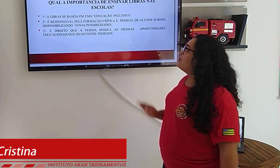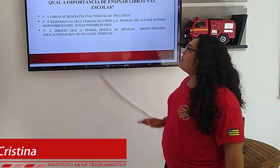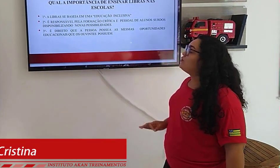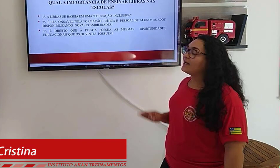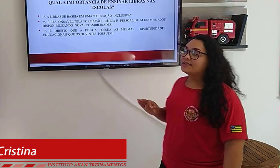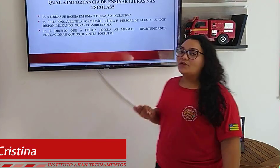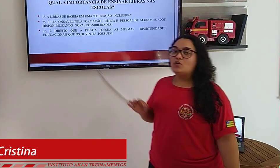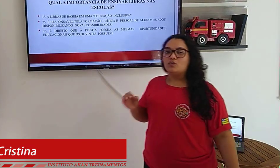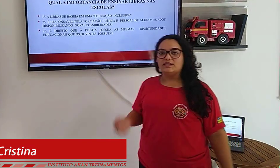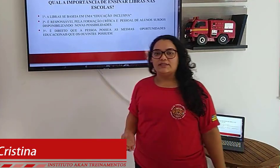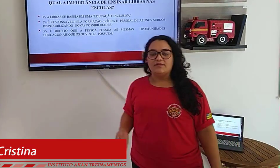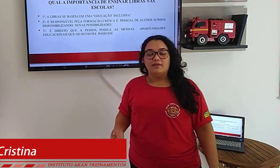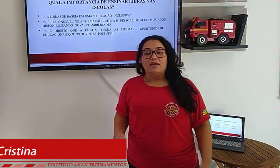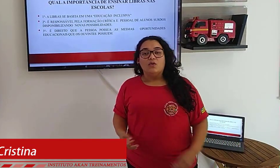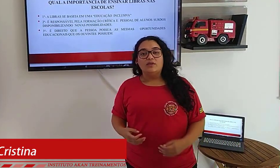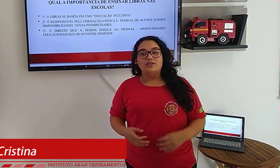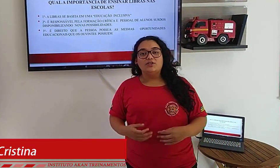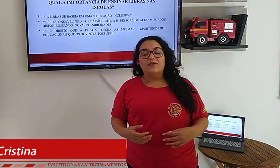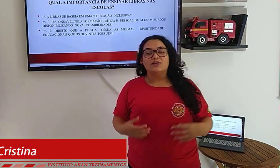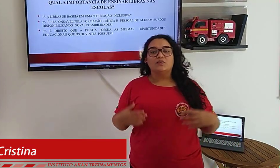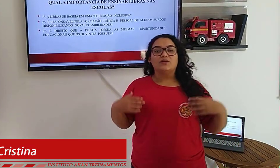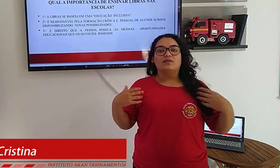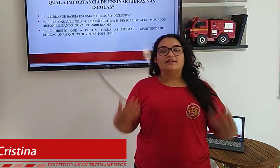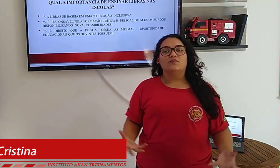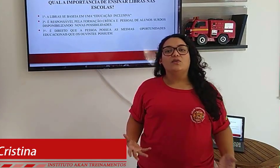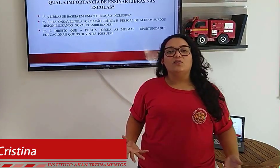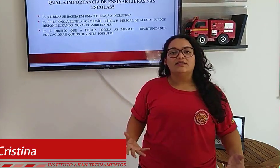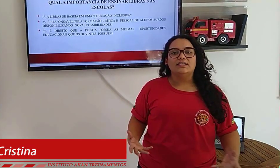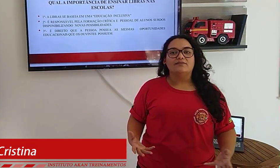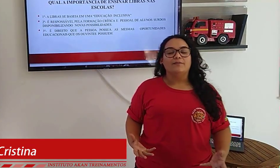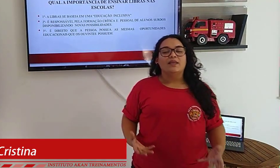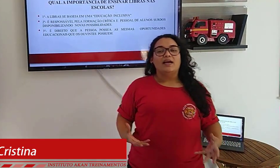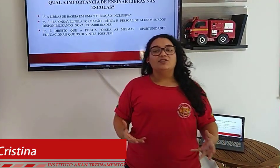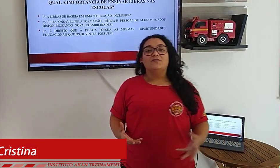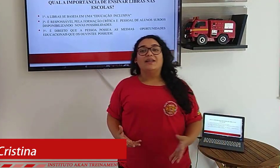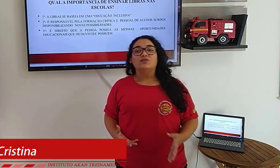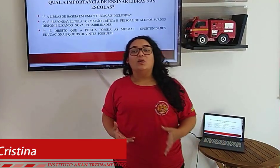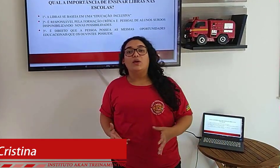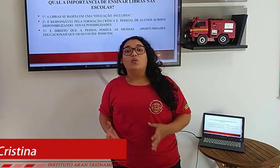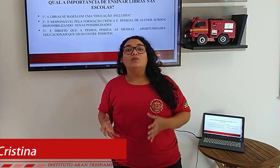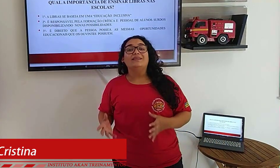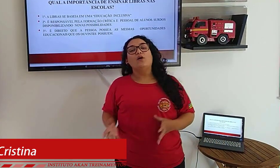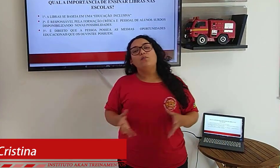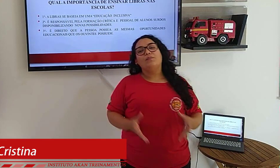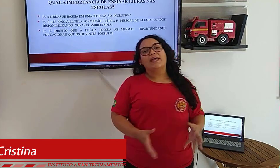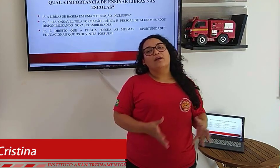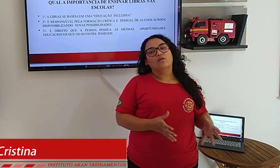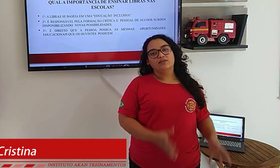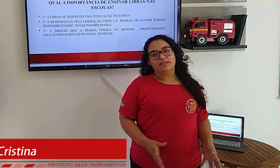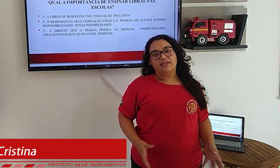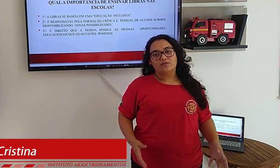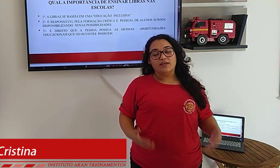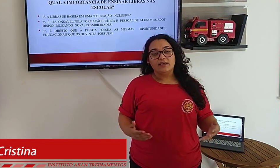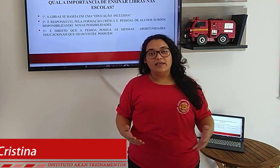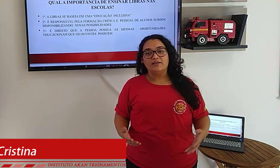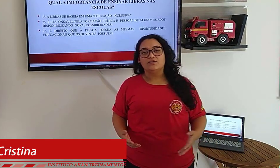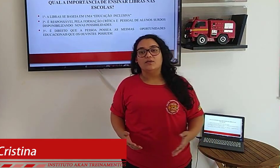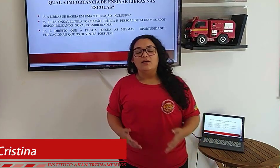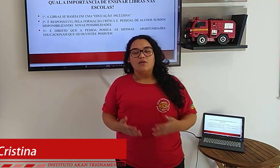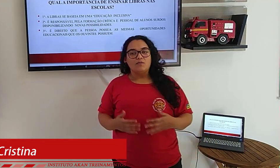educação inclusiva. Quando a gente fala sobre educação inclusiva, a gente fala sobre o não preconceito. O que é isso? Como vocês